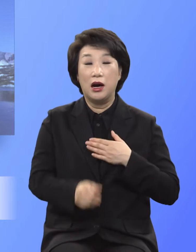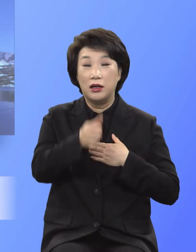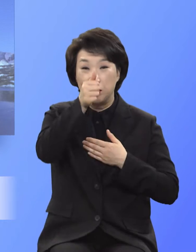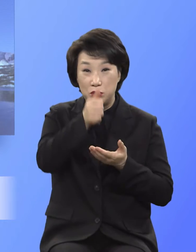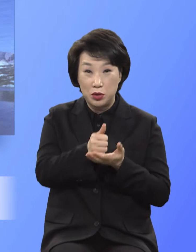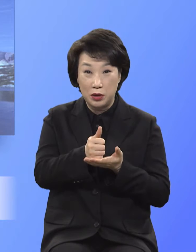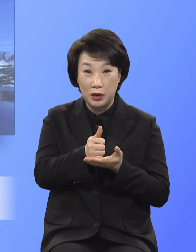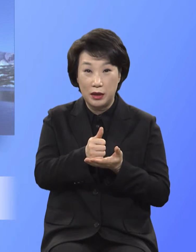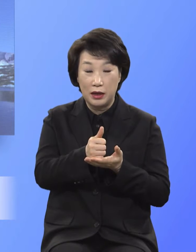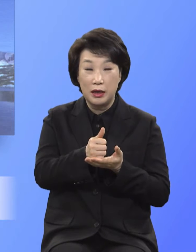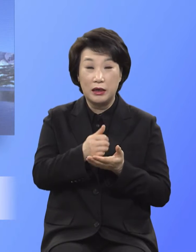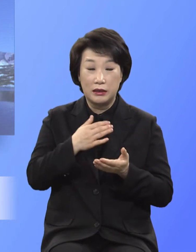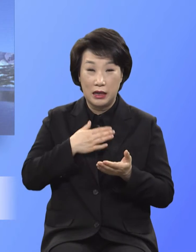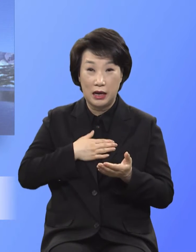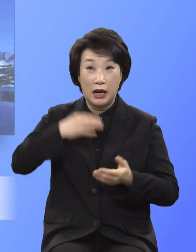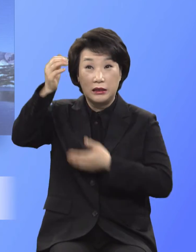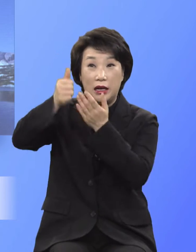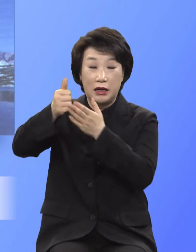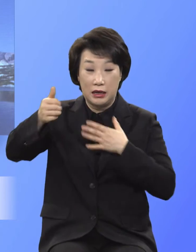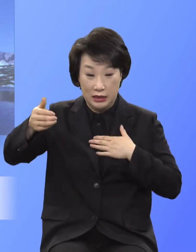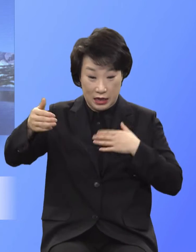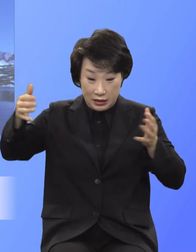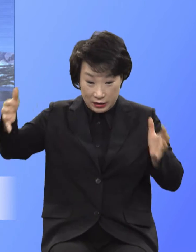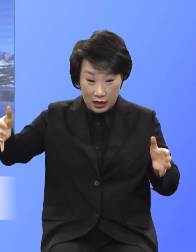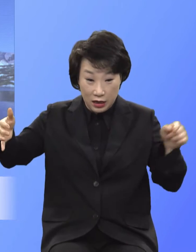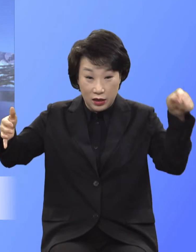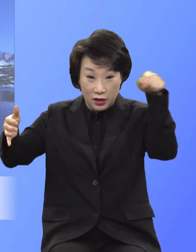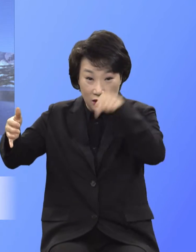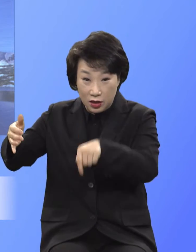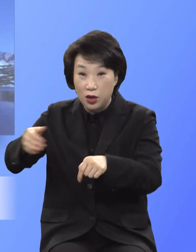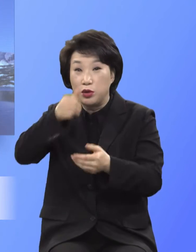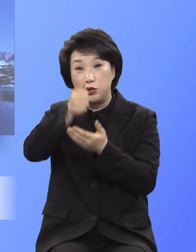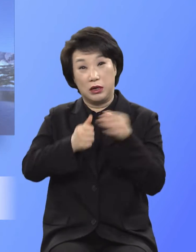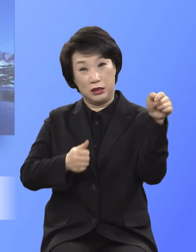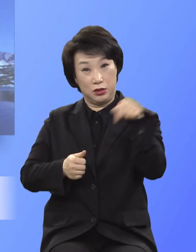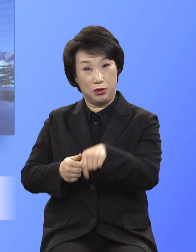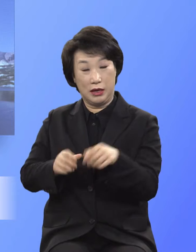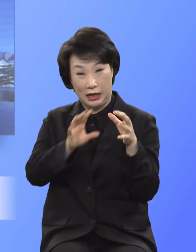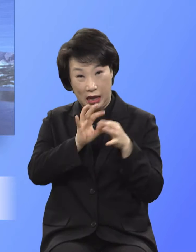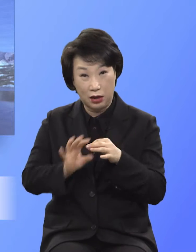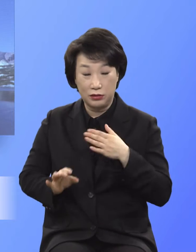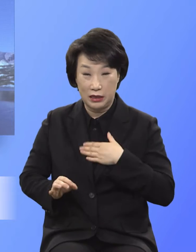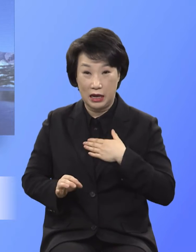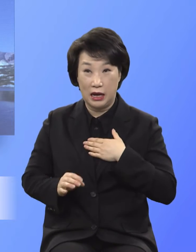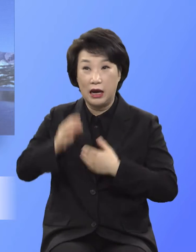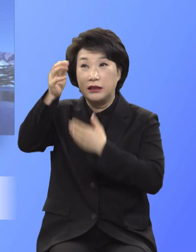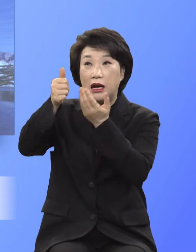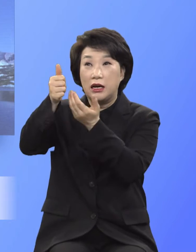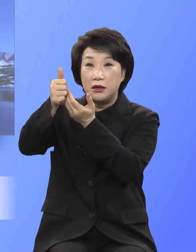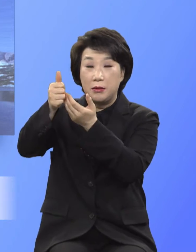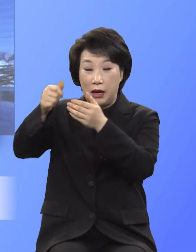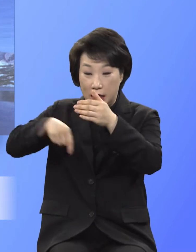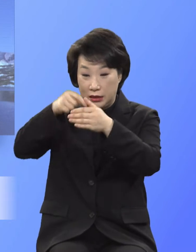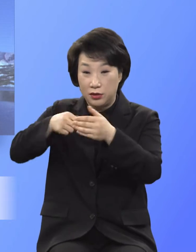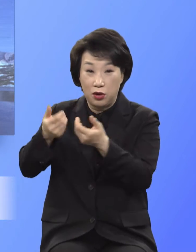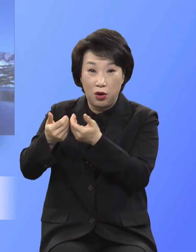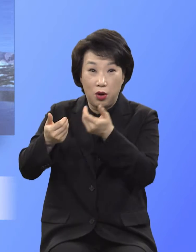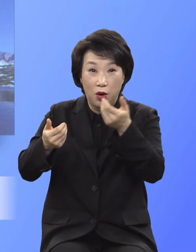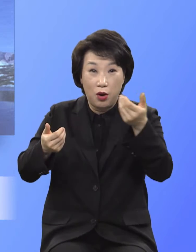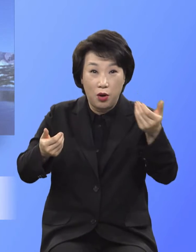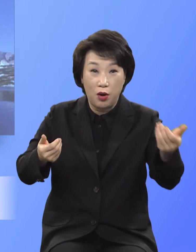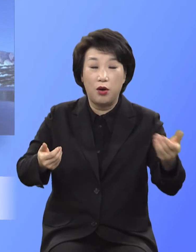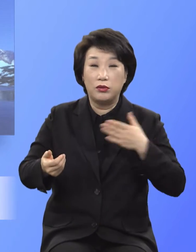죄가 하나님과 나와 사이를 내고 계속 나를 하나님에게서 밀어내서